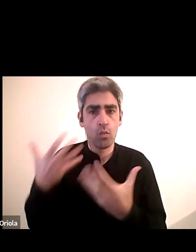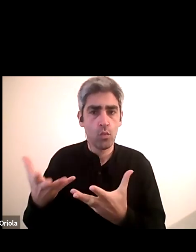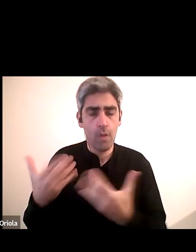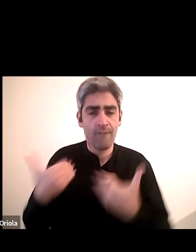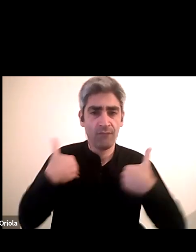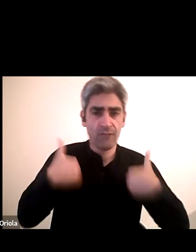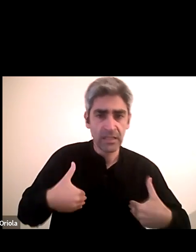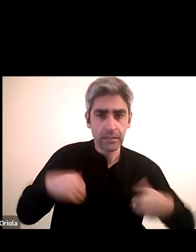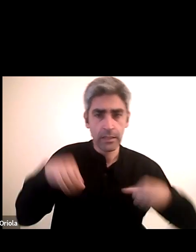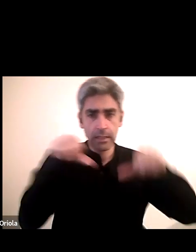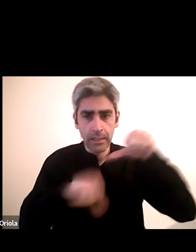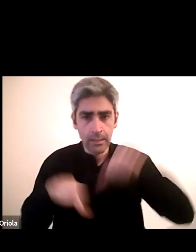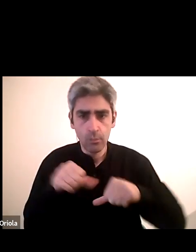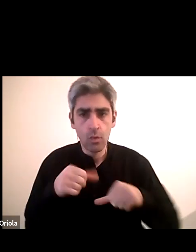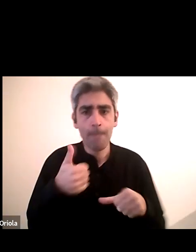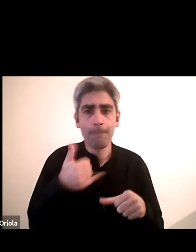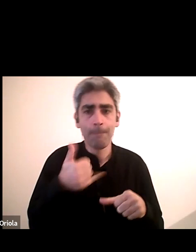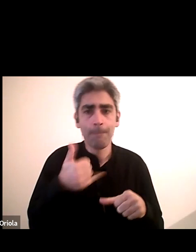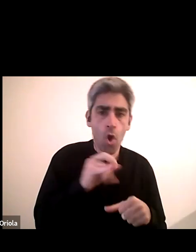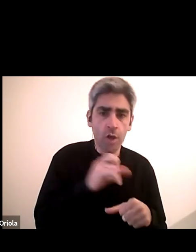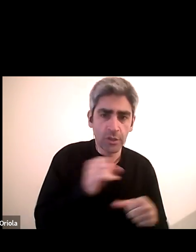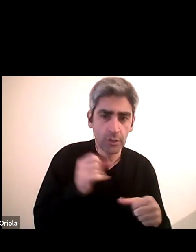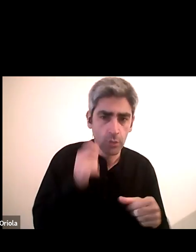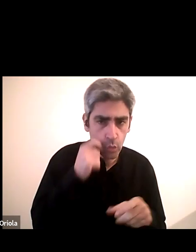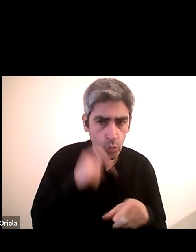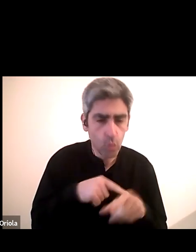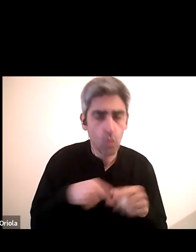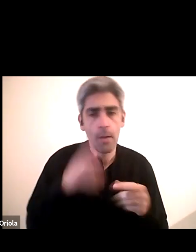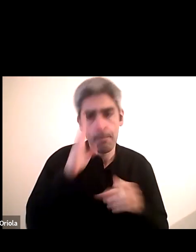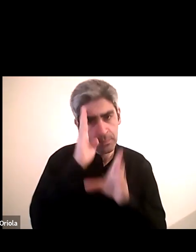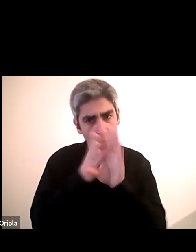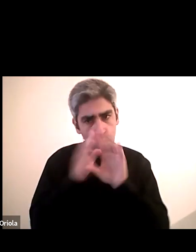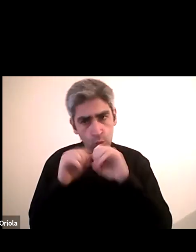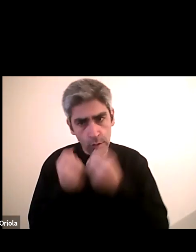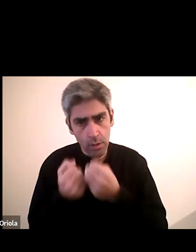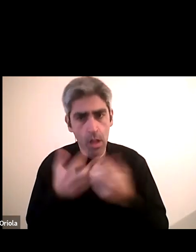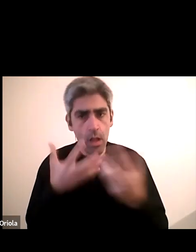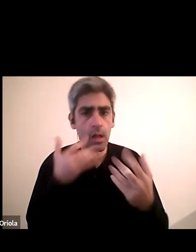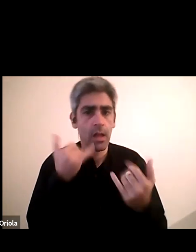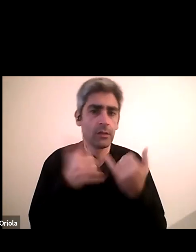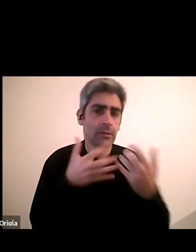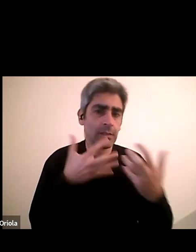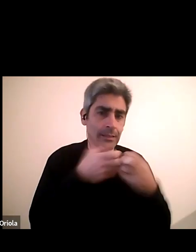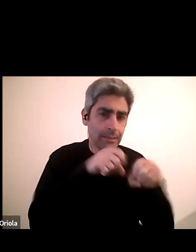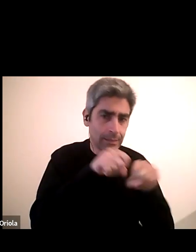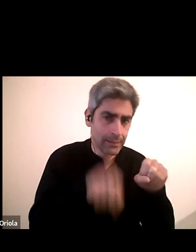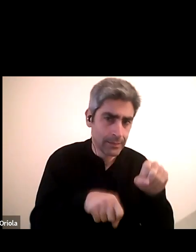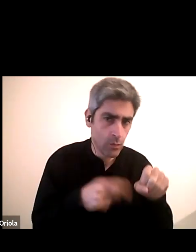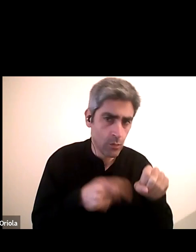aos químicos, aos biológicos, aos psicossociais, aos riscos de acidente, quase